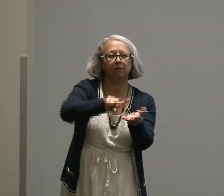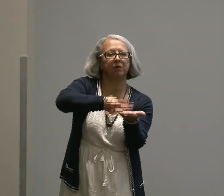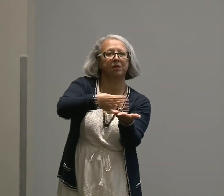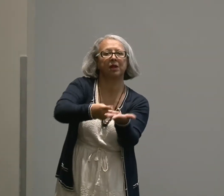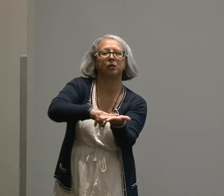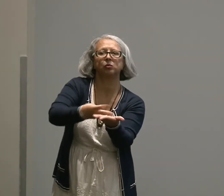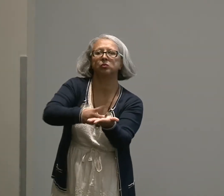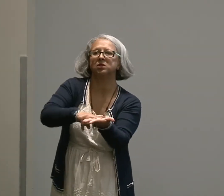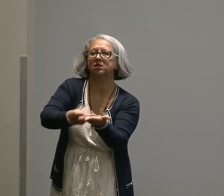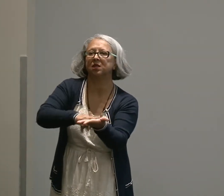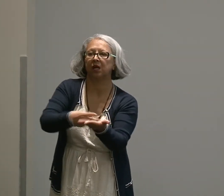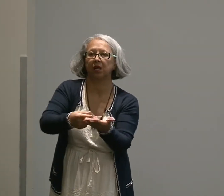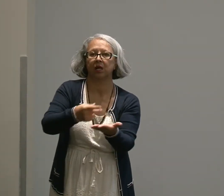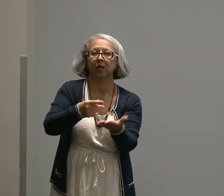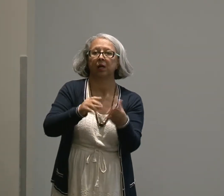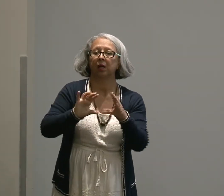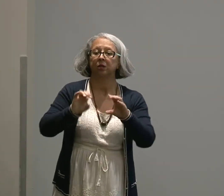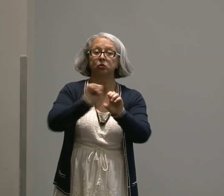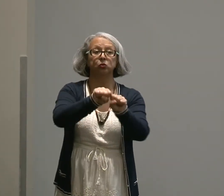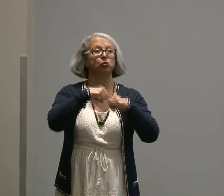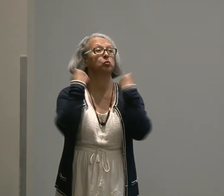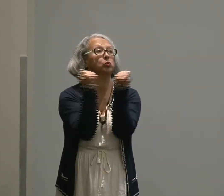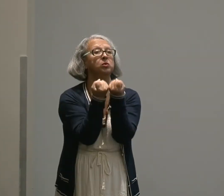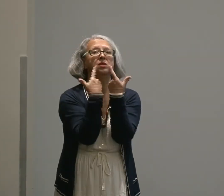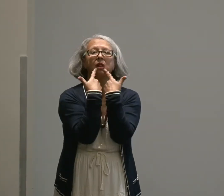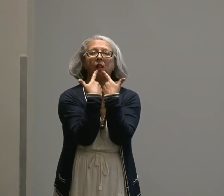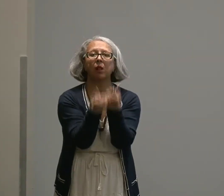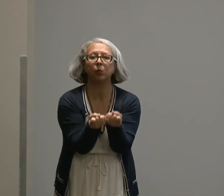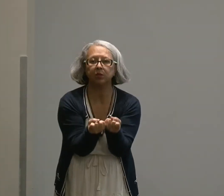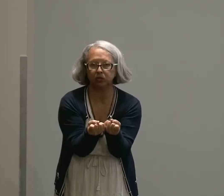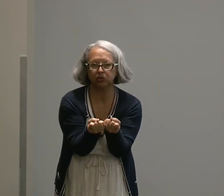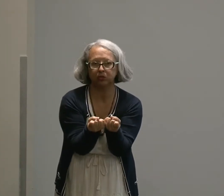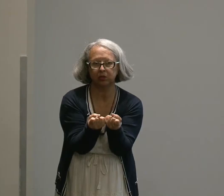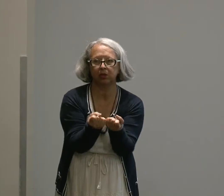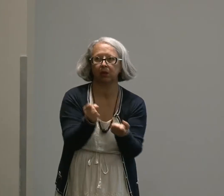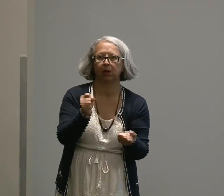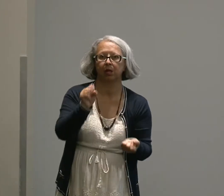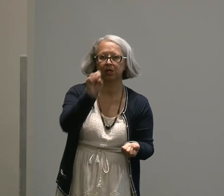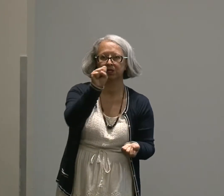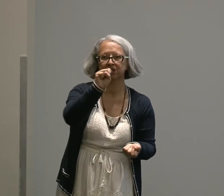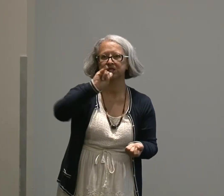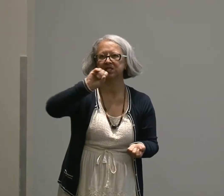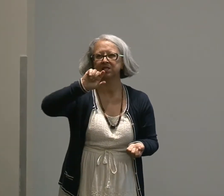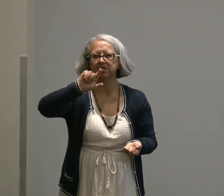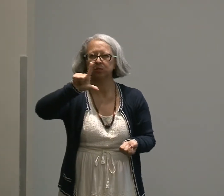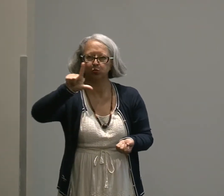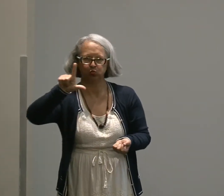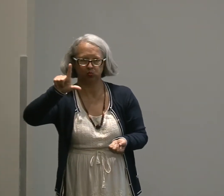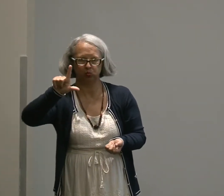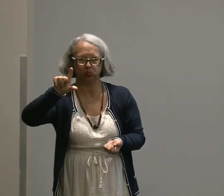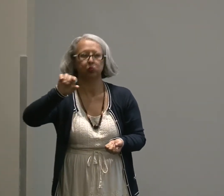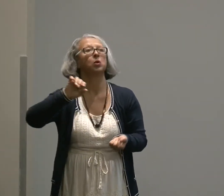Existiam missionários que pesquisavam a tradução em seminários linguísticos, chamados